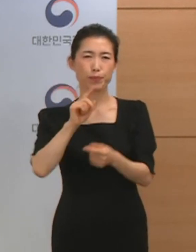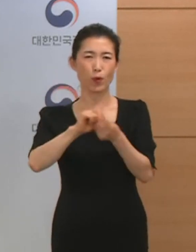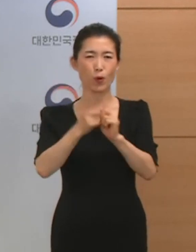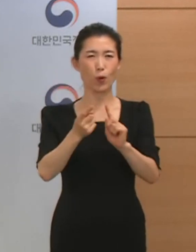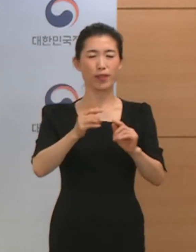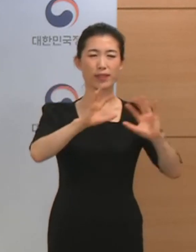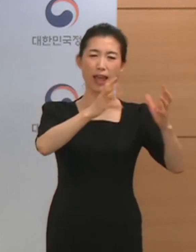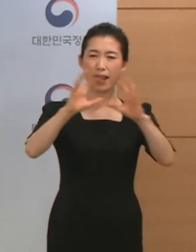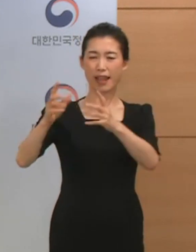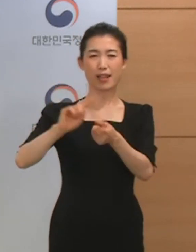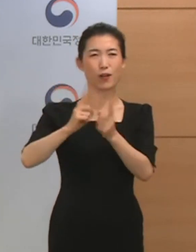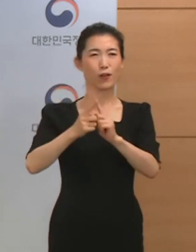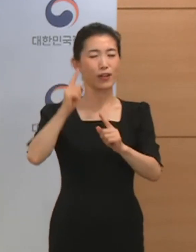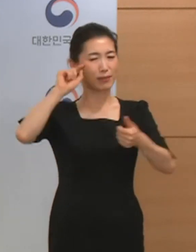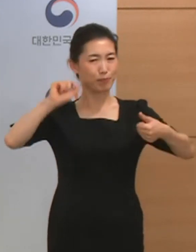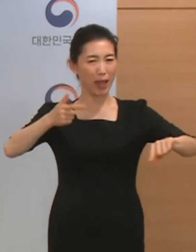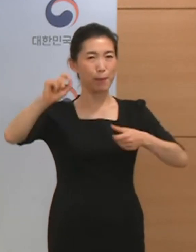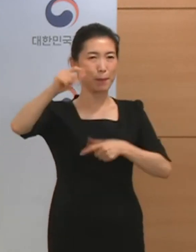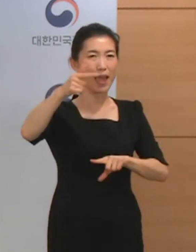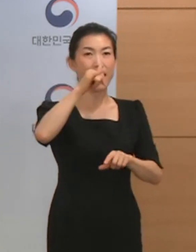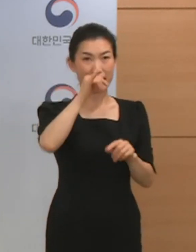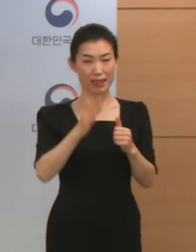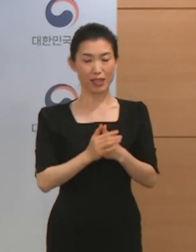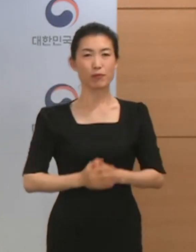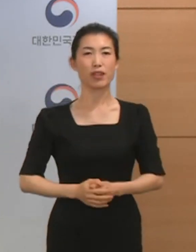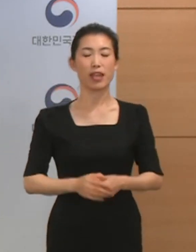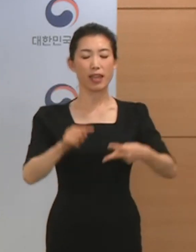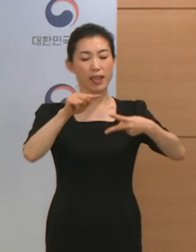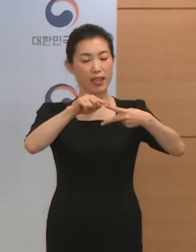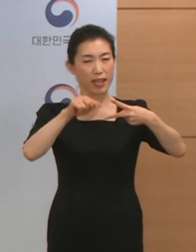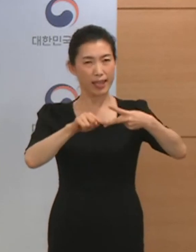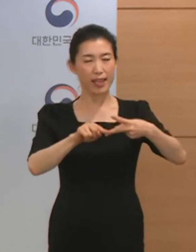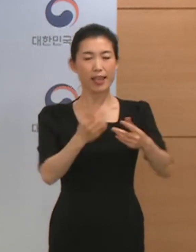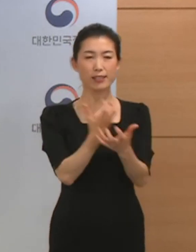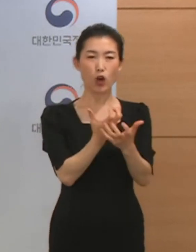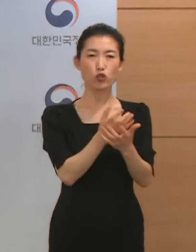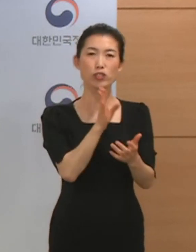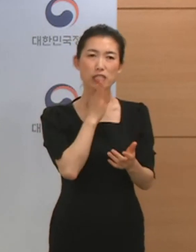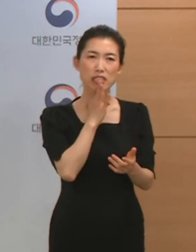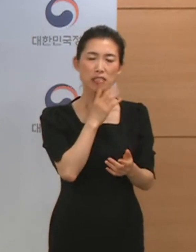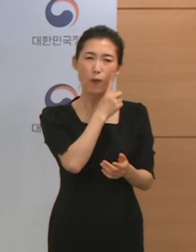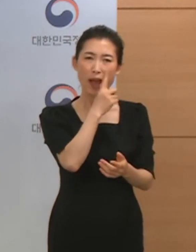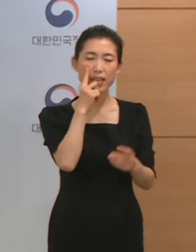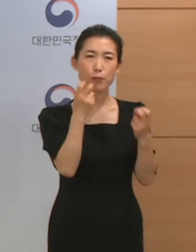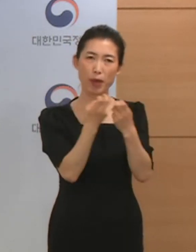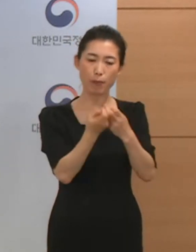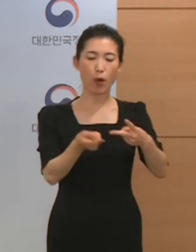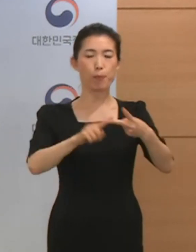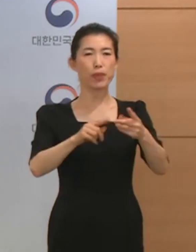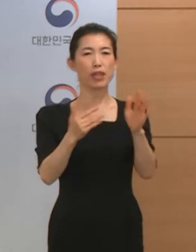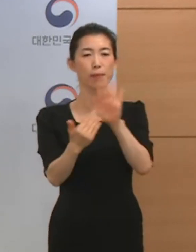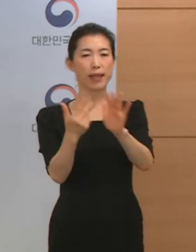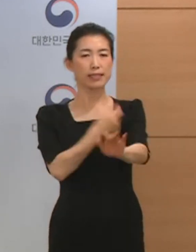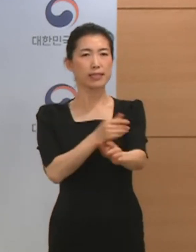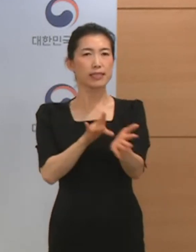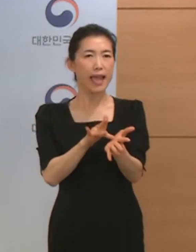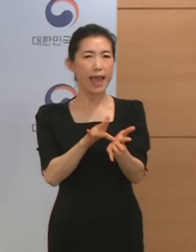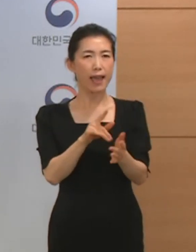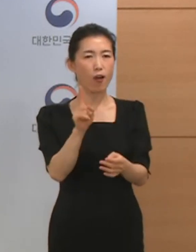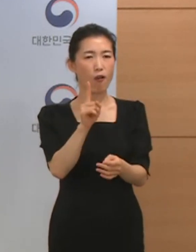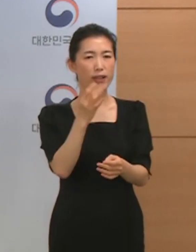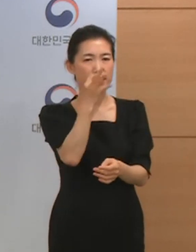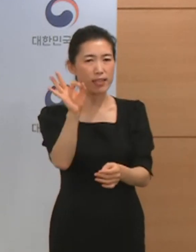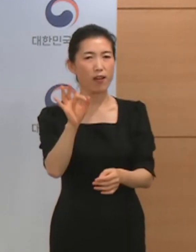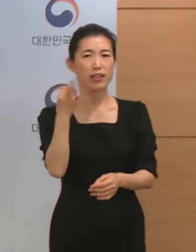약간의 이견들이 있습니다. 그 두 문제를 좀 해결하기 위해서 국가별로 지금 여러 가지 논의들을 하고